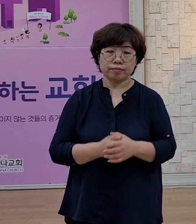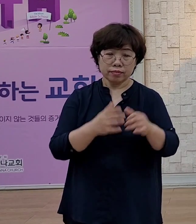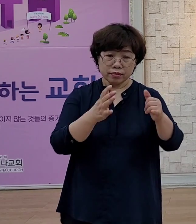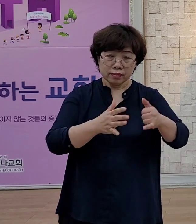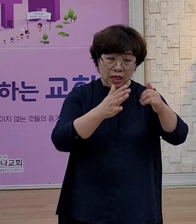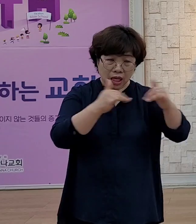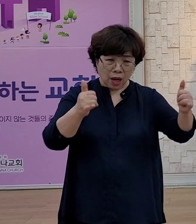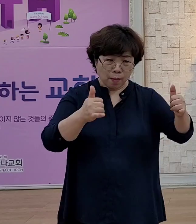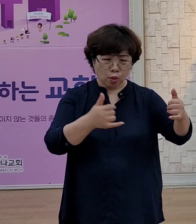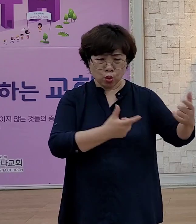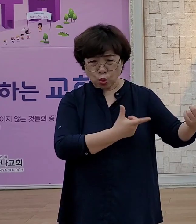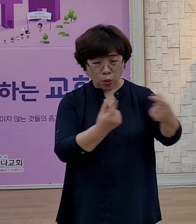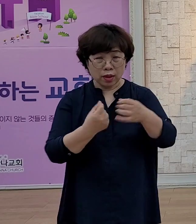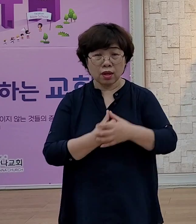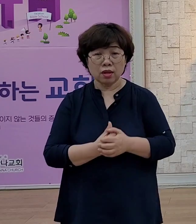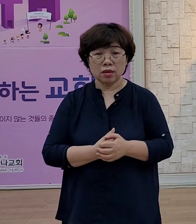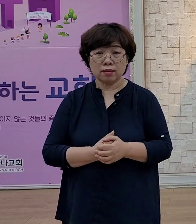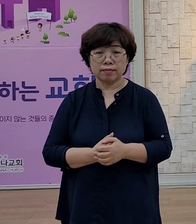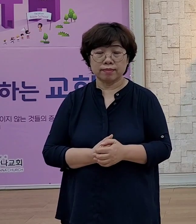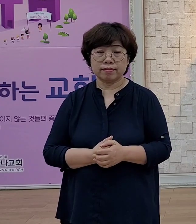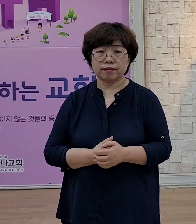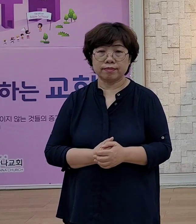세상 사람과 뭐가 달라요?